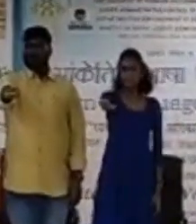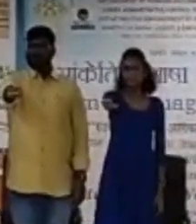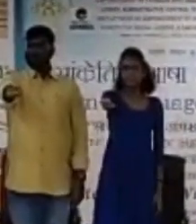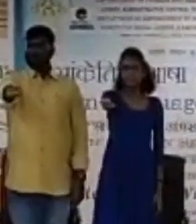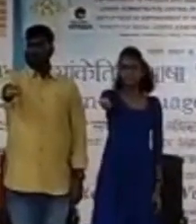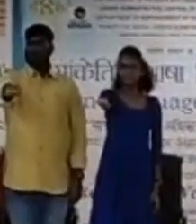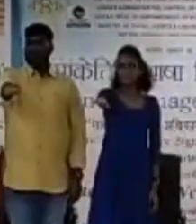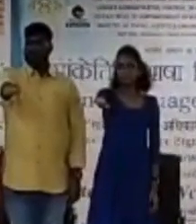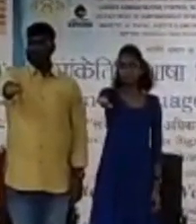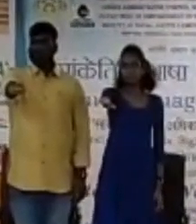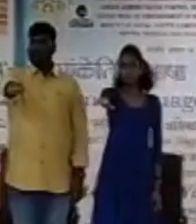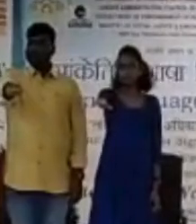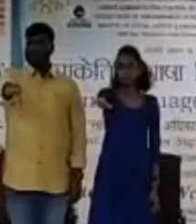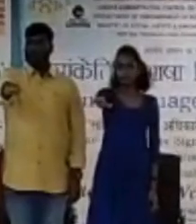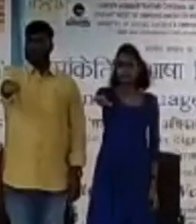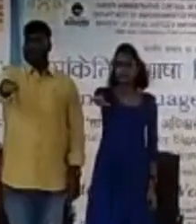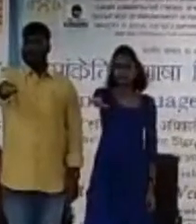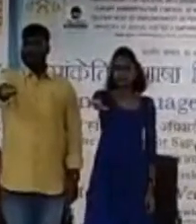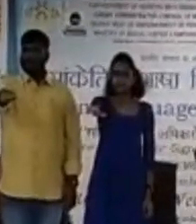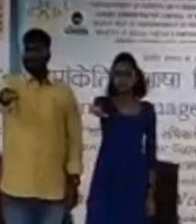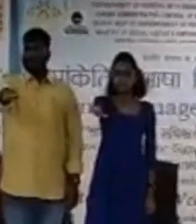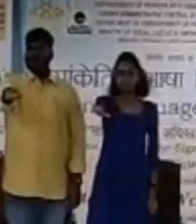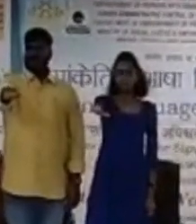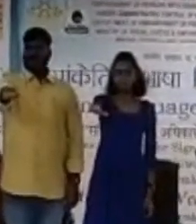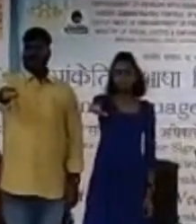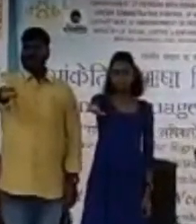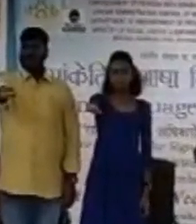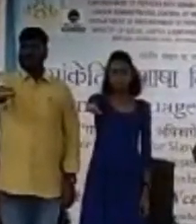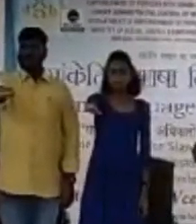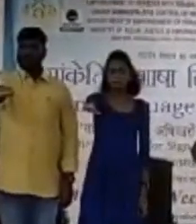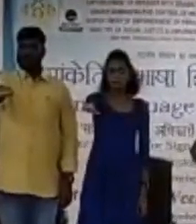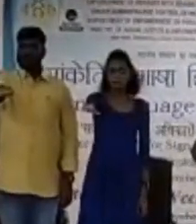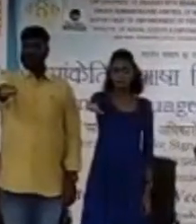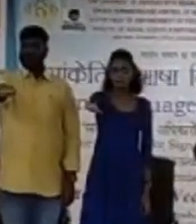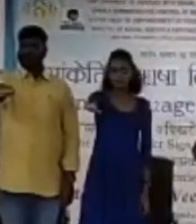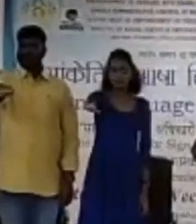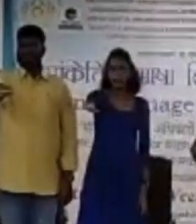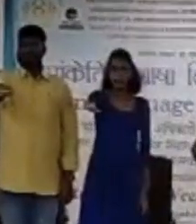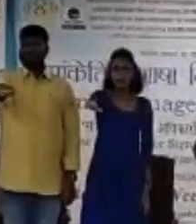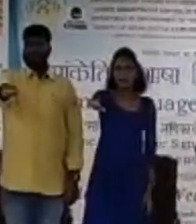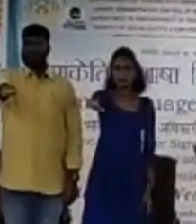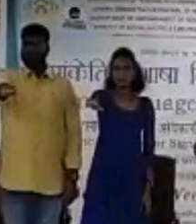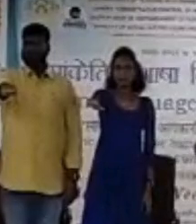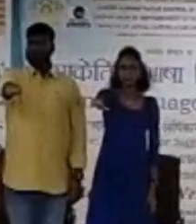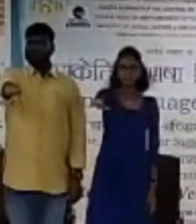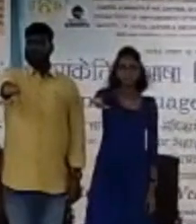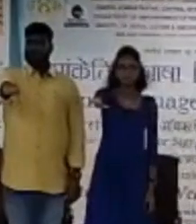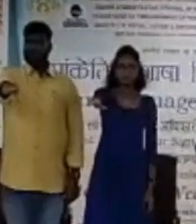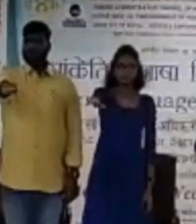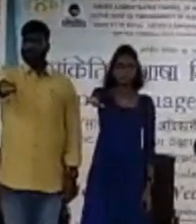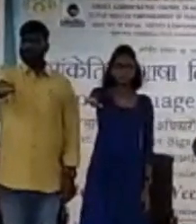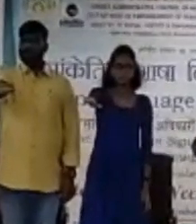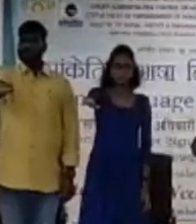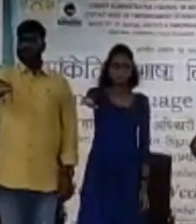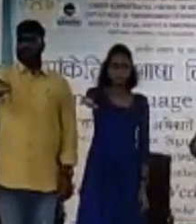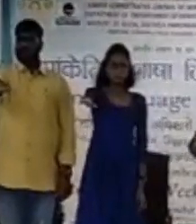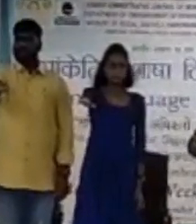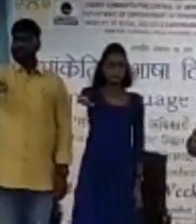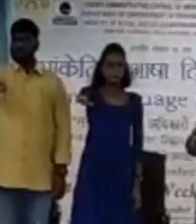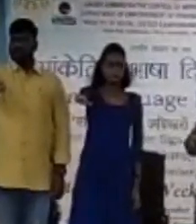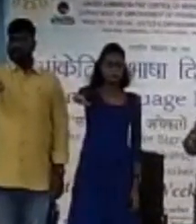साथ भारतीय सांकेतिक भाषा को